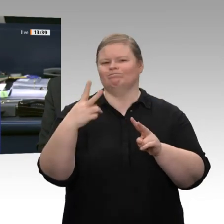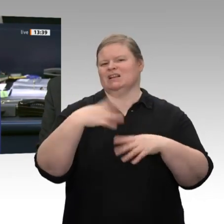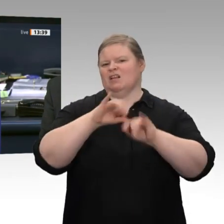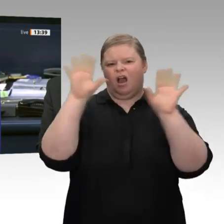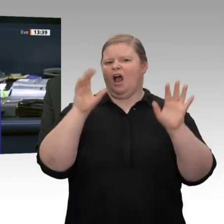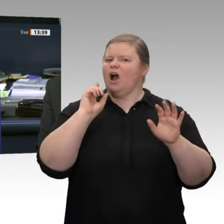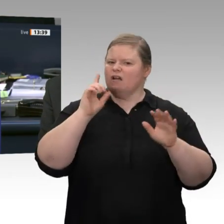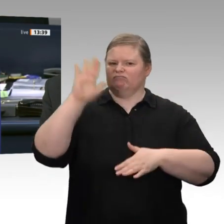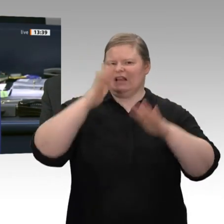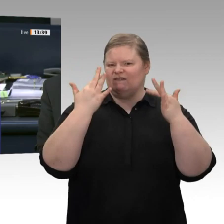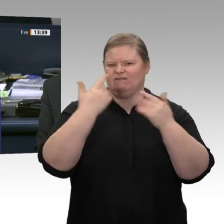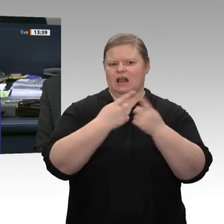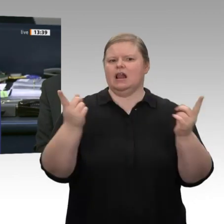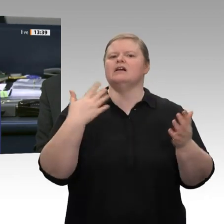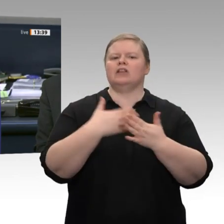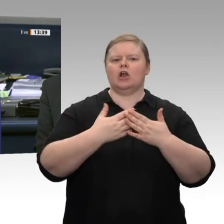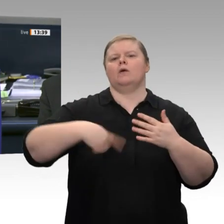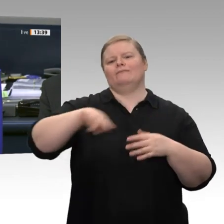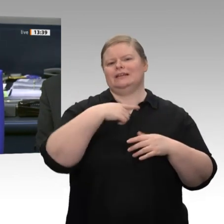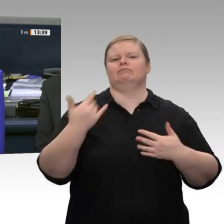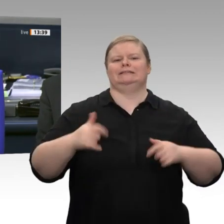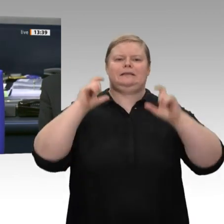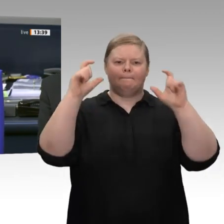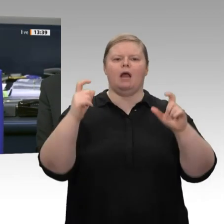Bündnis 90 Die Grünen auf Drucksache